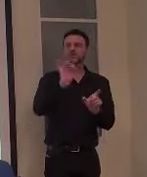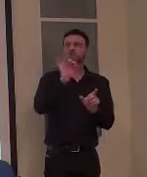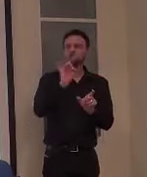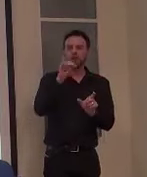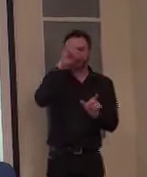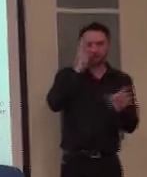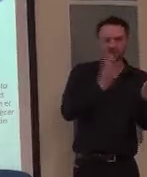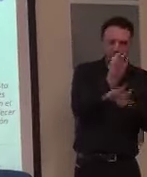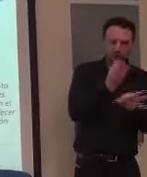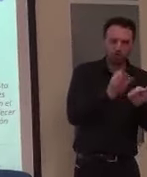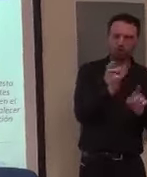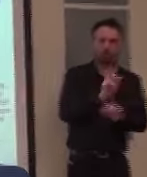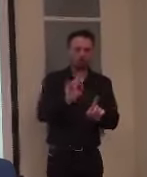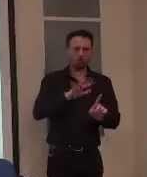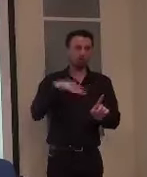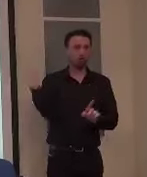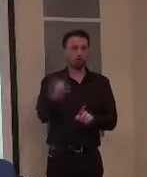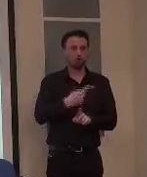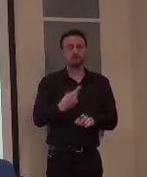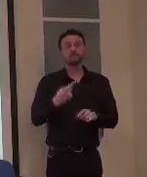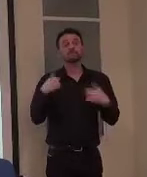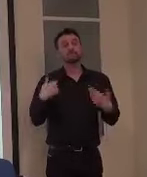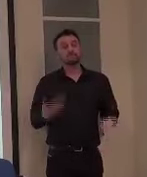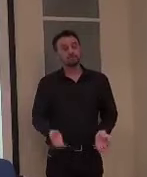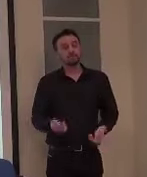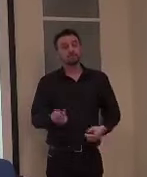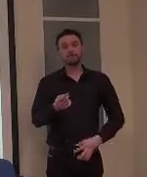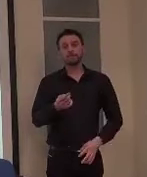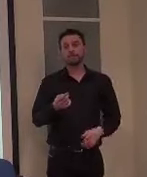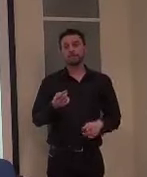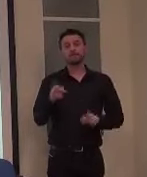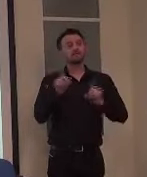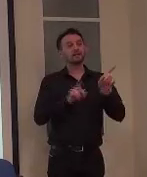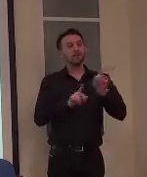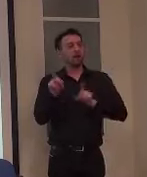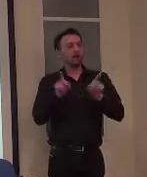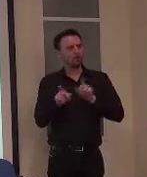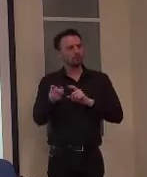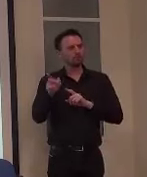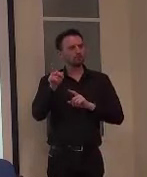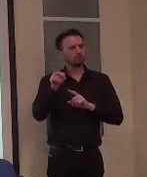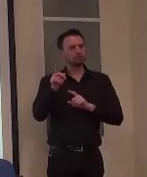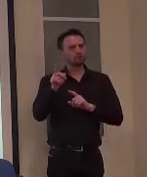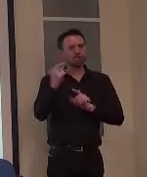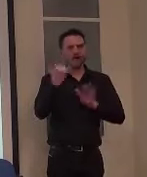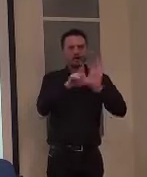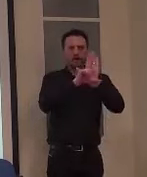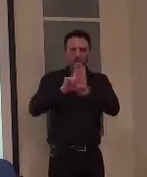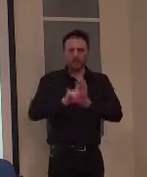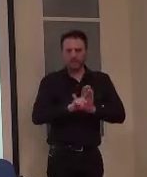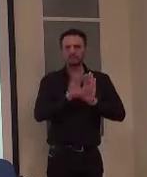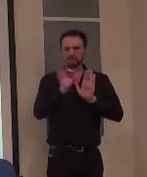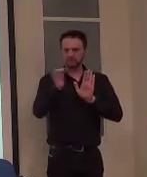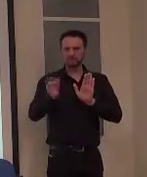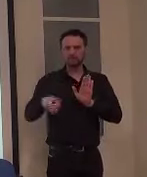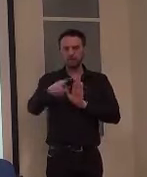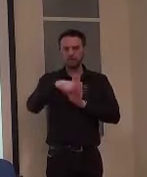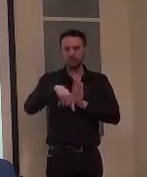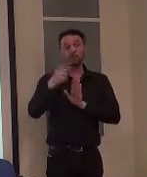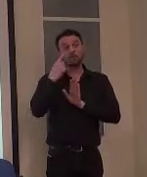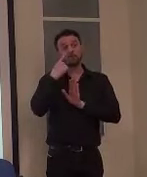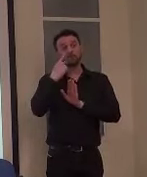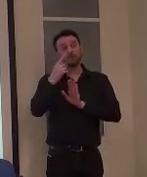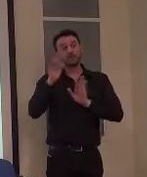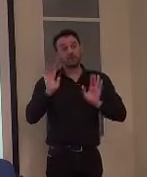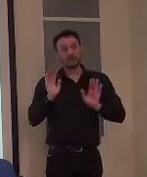pedagógico entonces tengan se los que quizás tienen un poco presente otras leyes expresiones y mencionando vigente lo que